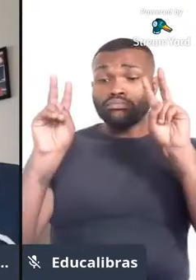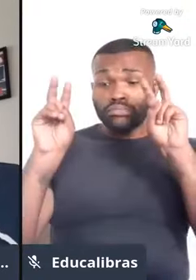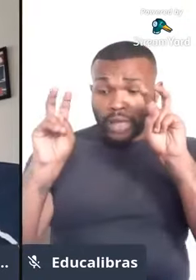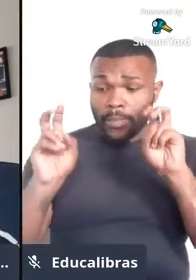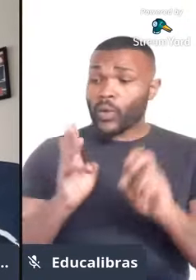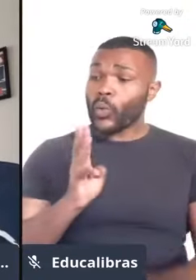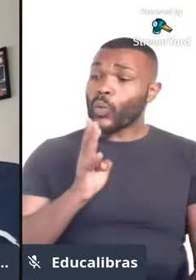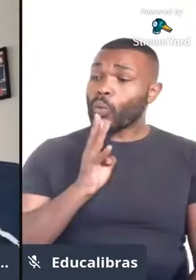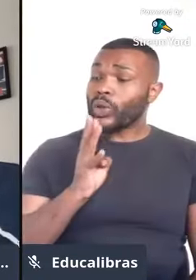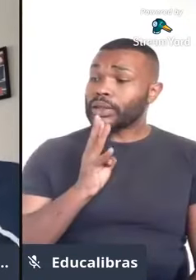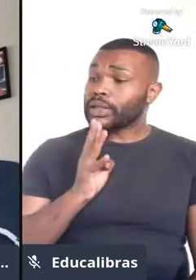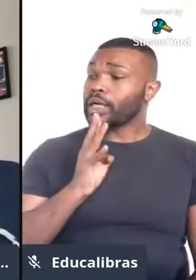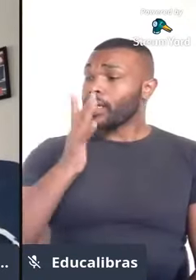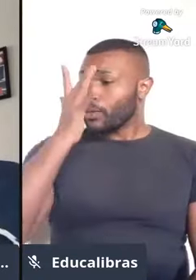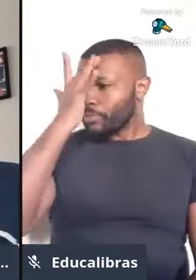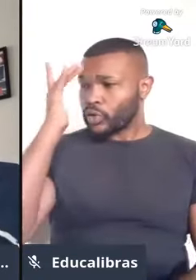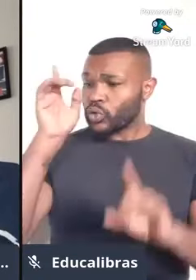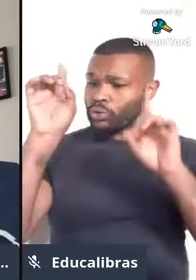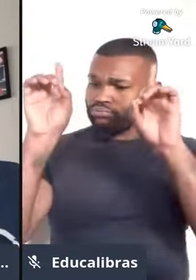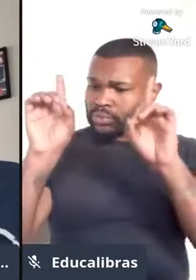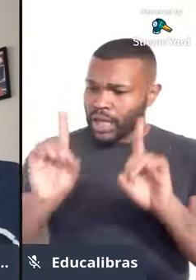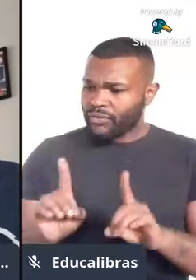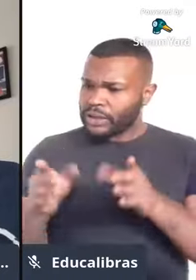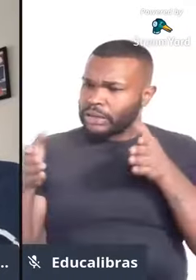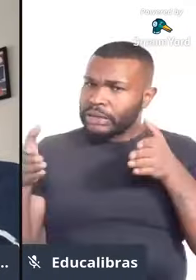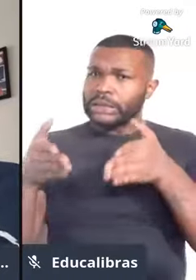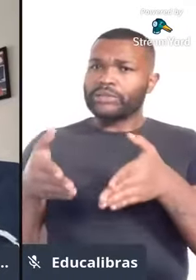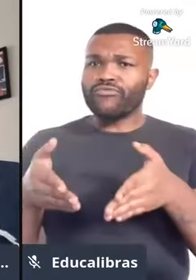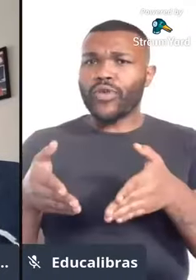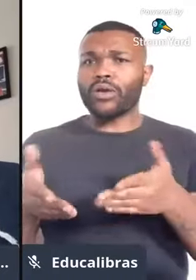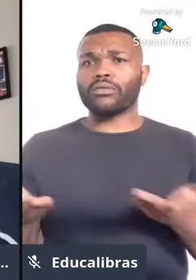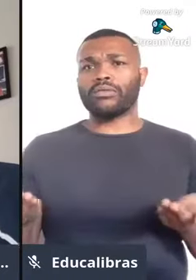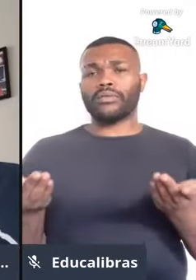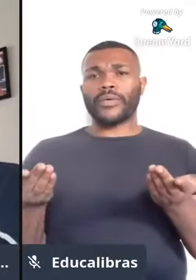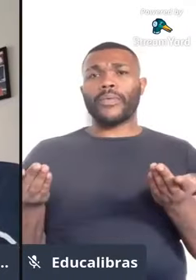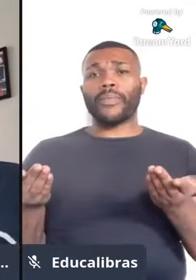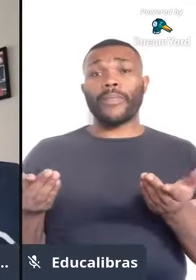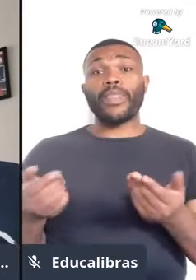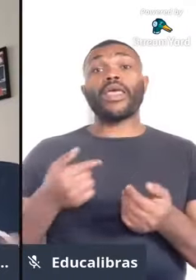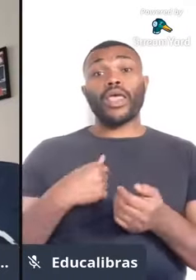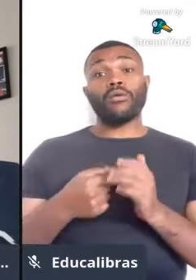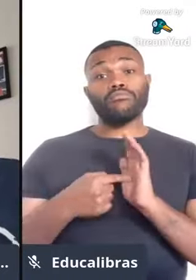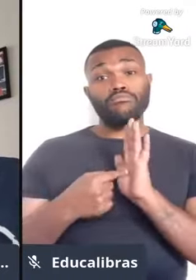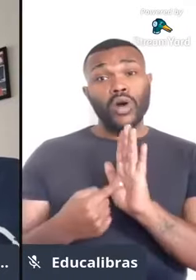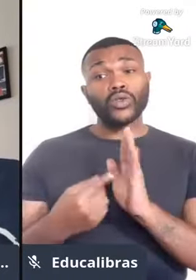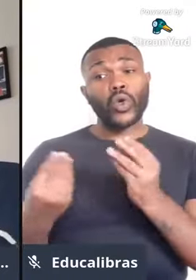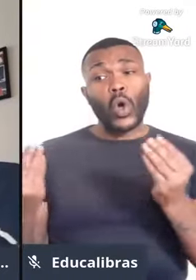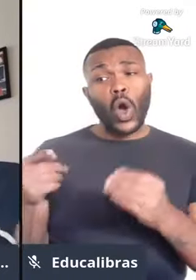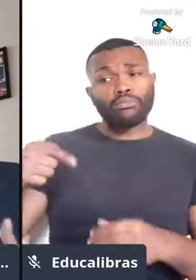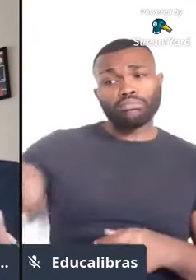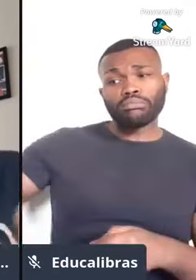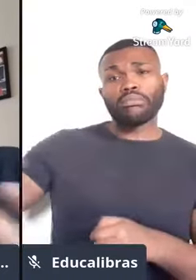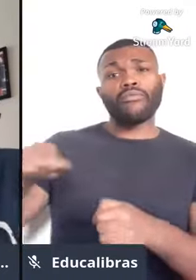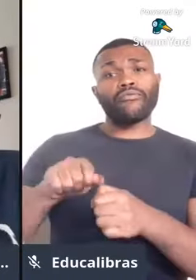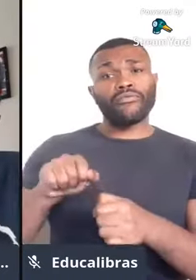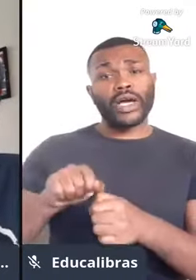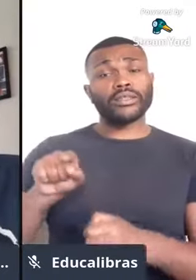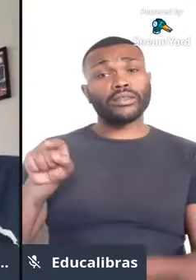avançar. Porque essa observação que eu faço, de que maneira a imprensa faz tudo isso, ela